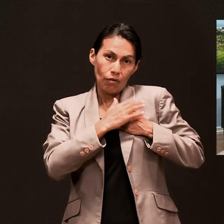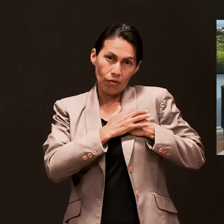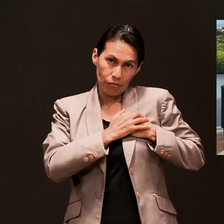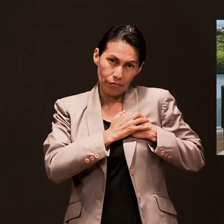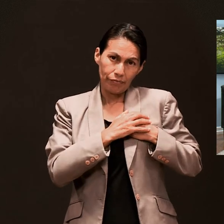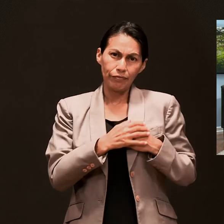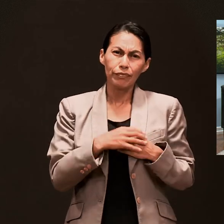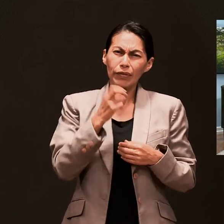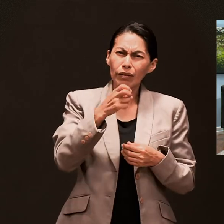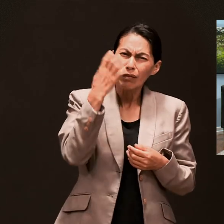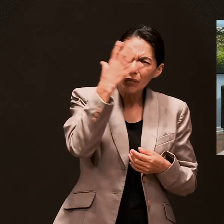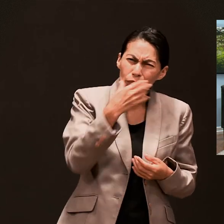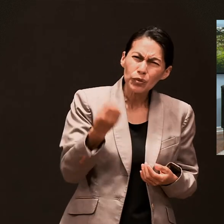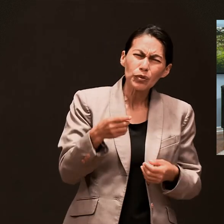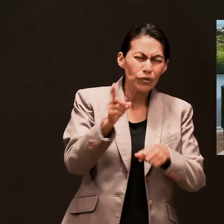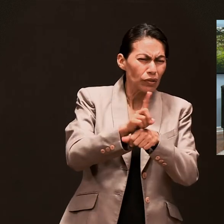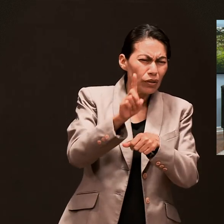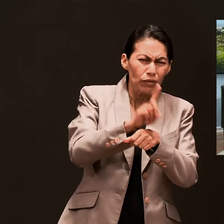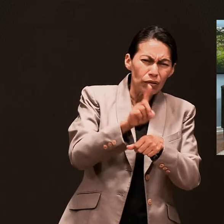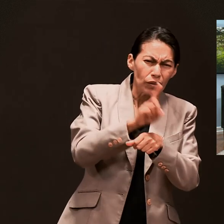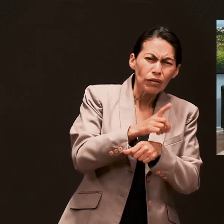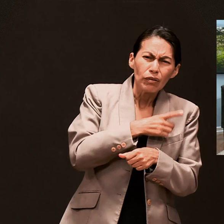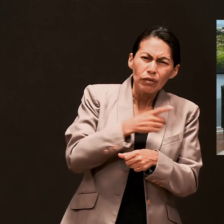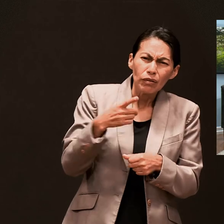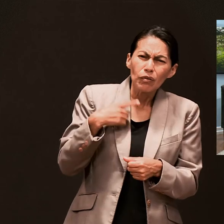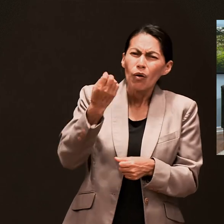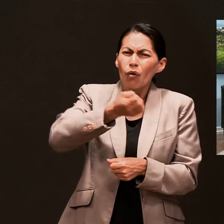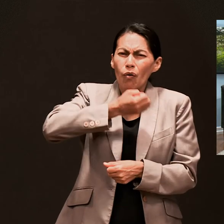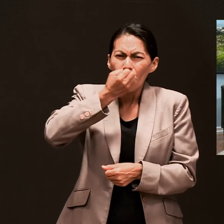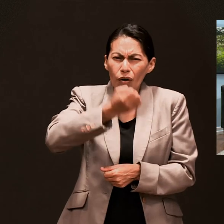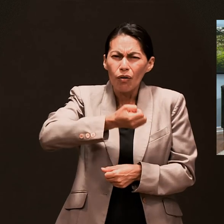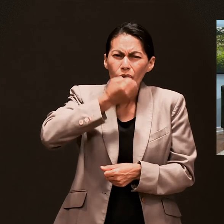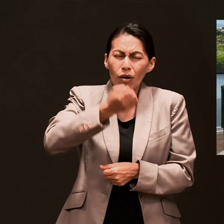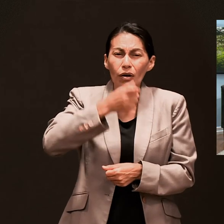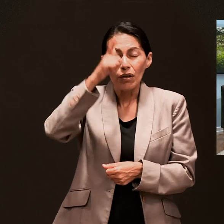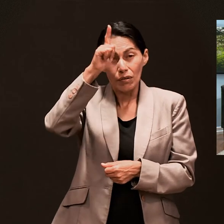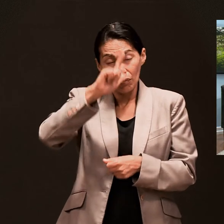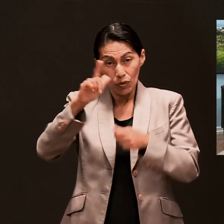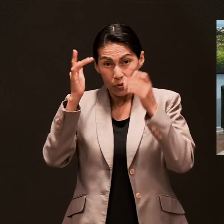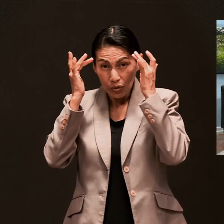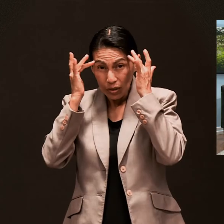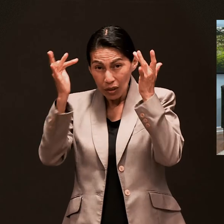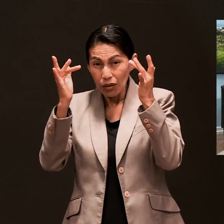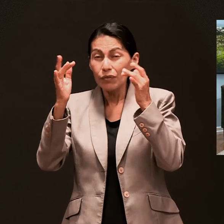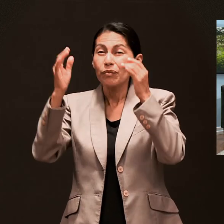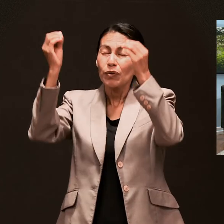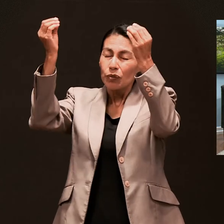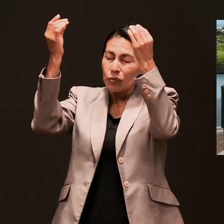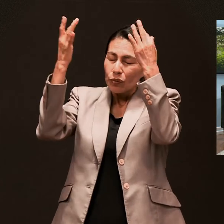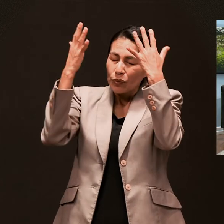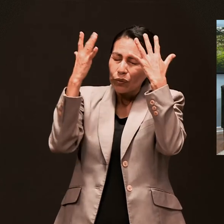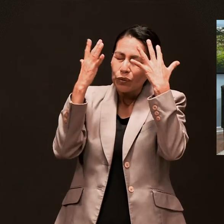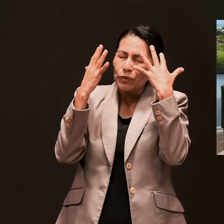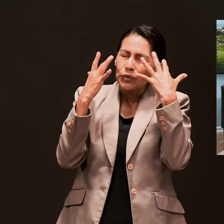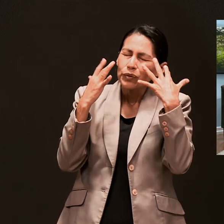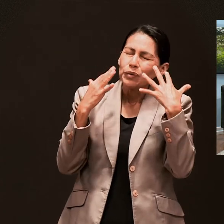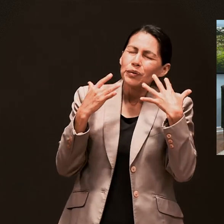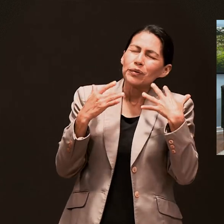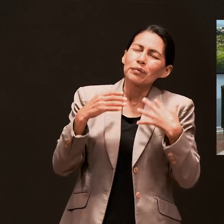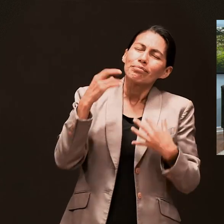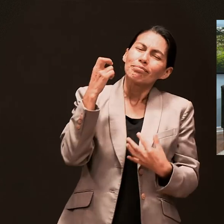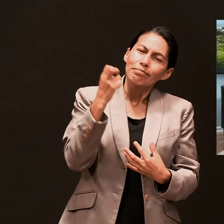maravilloso qué oportunidad No deberíamos orar por el espíritu todos los días Claro que esté en nosotros para